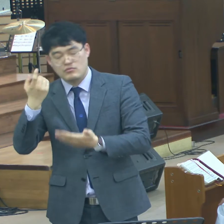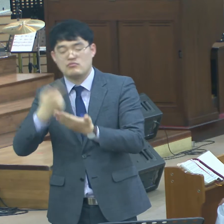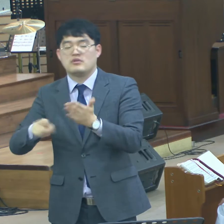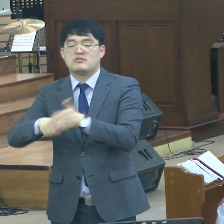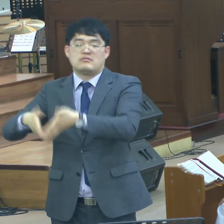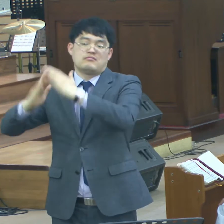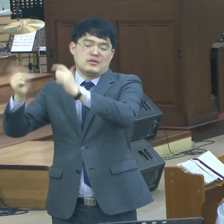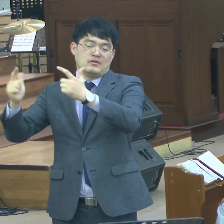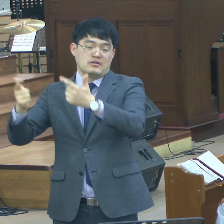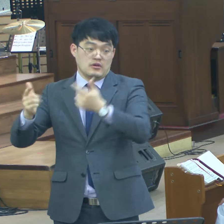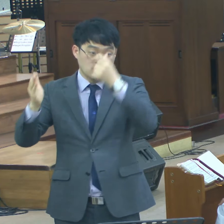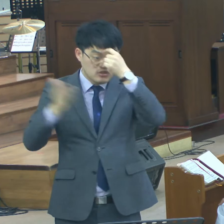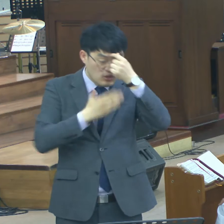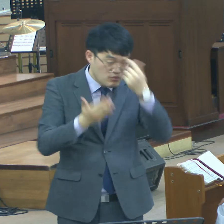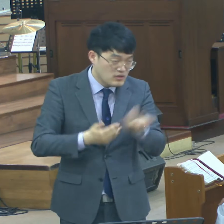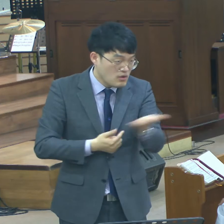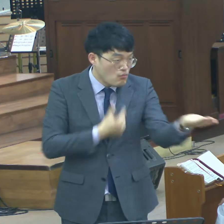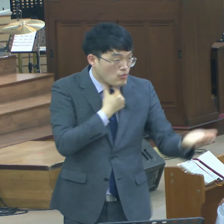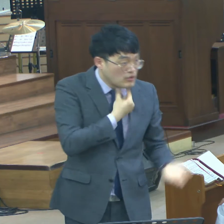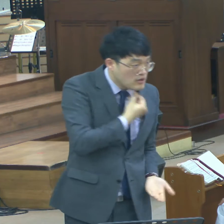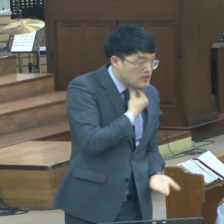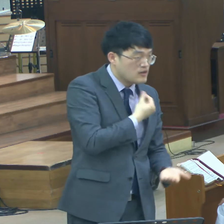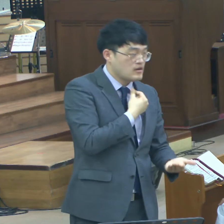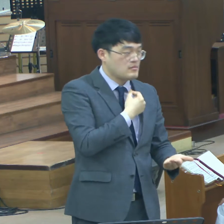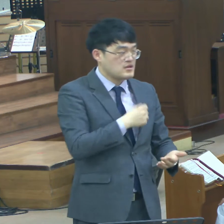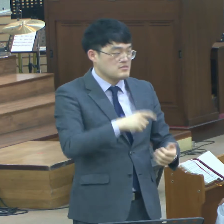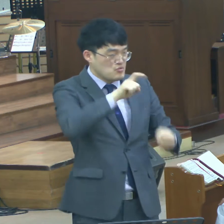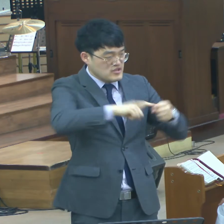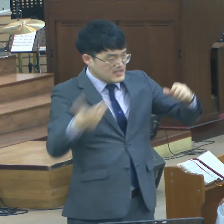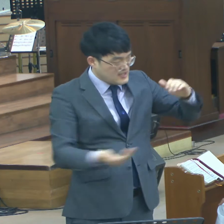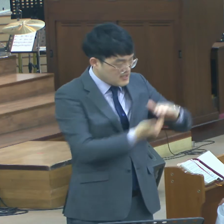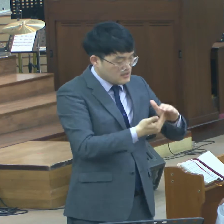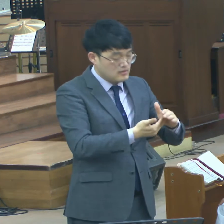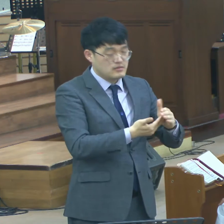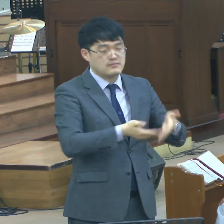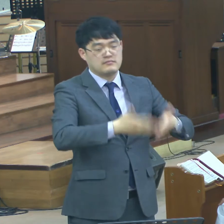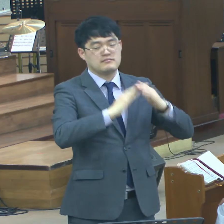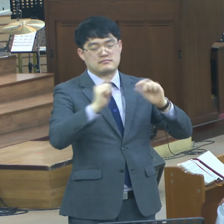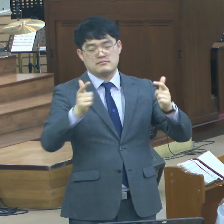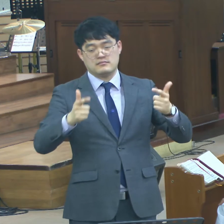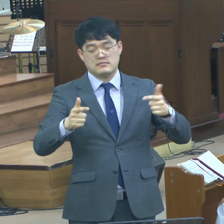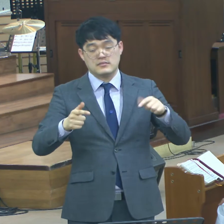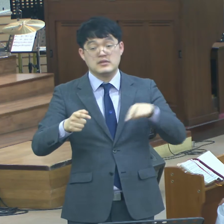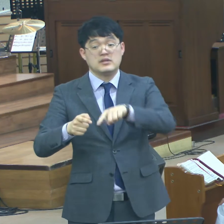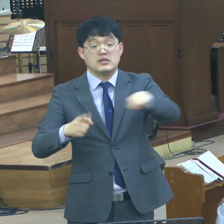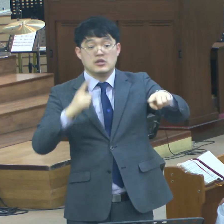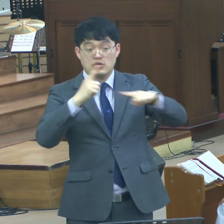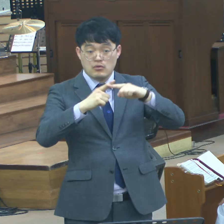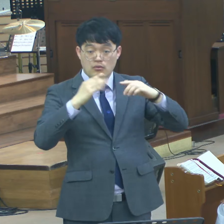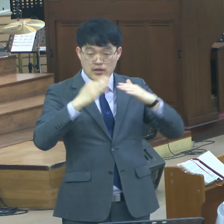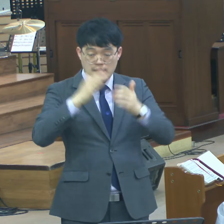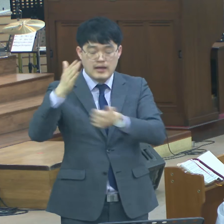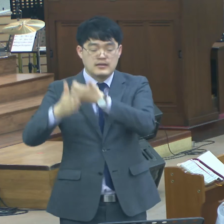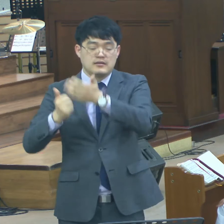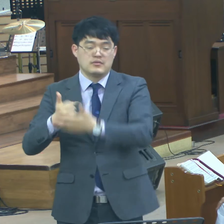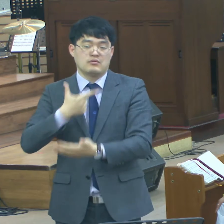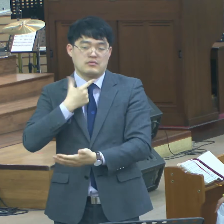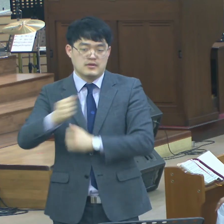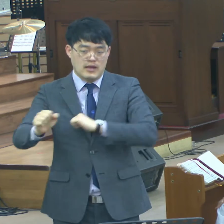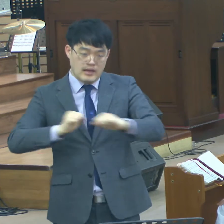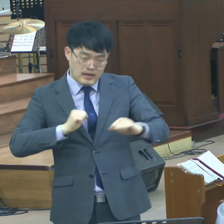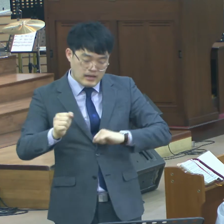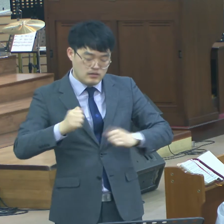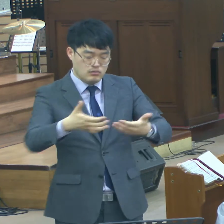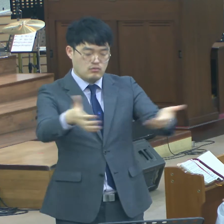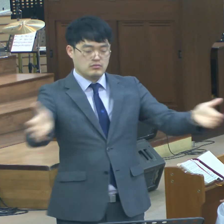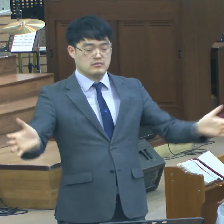성취하려고 교회를 세운 것도 아니고 이 교회는 하나님의 뜻을 행하기 위해서 세워진 공동체인 줄 믿습니다. 하나님